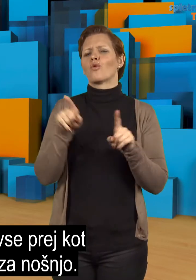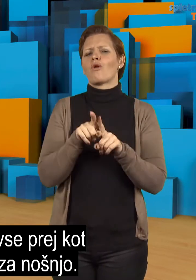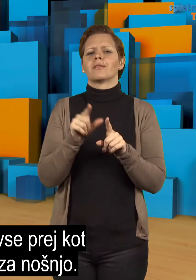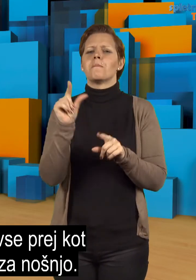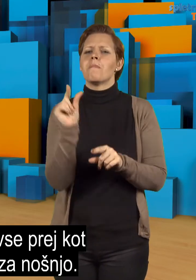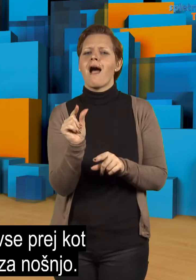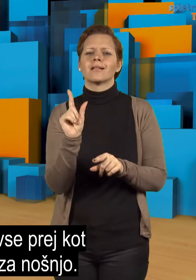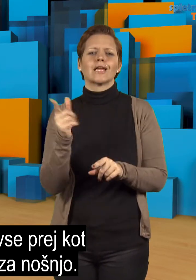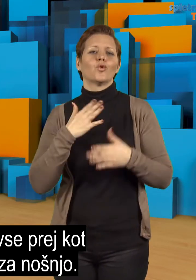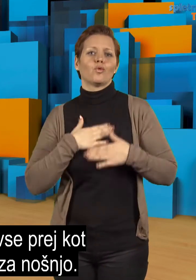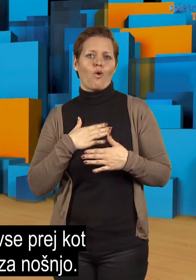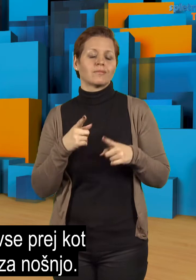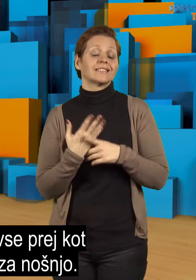kot majhni in udobni za nošnjo.